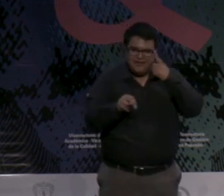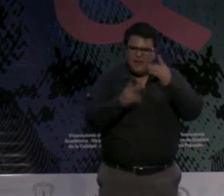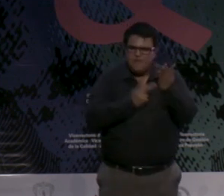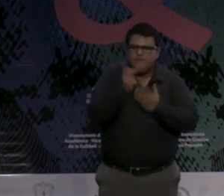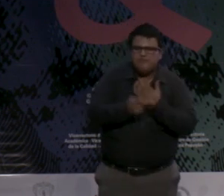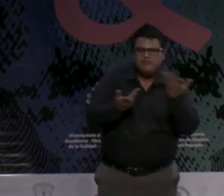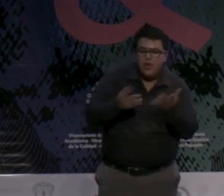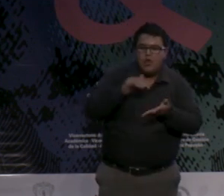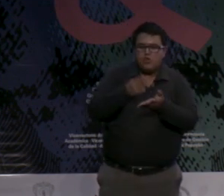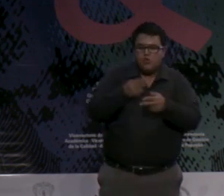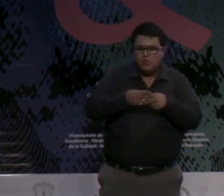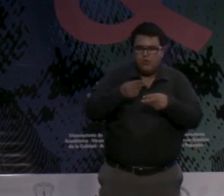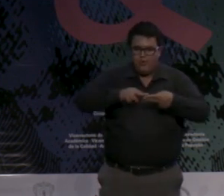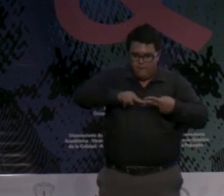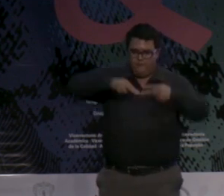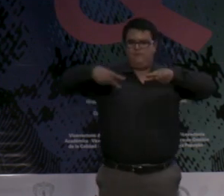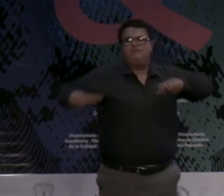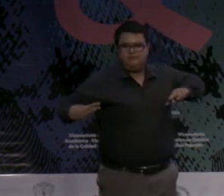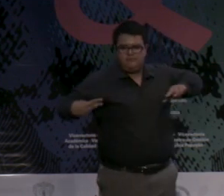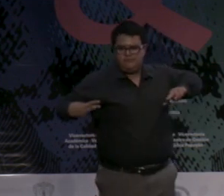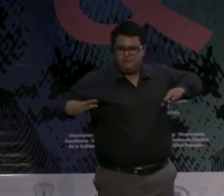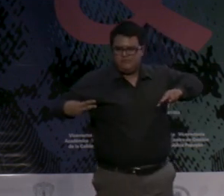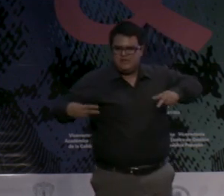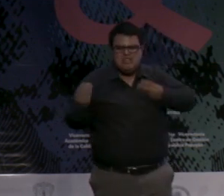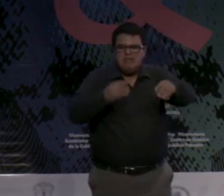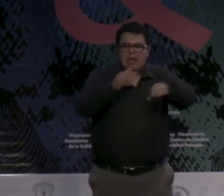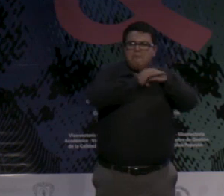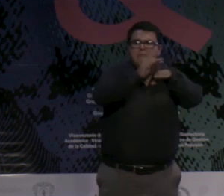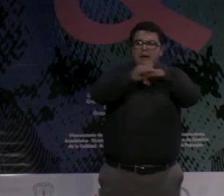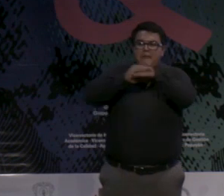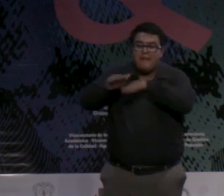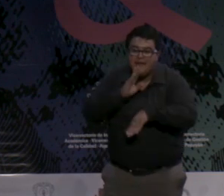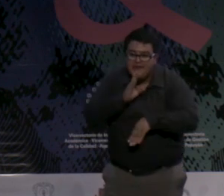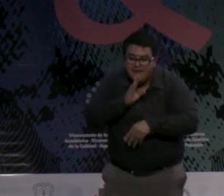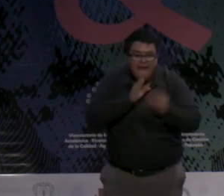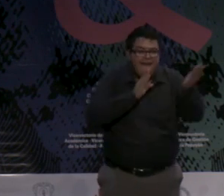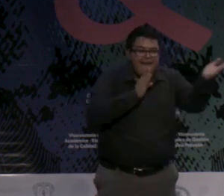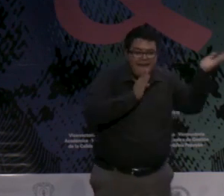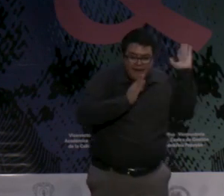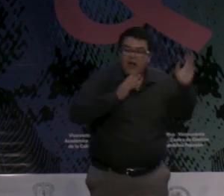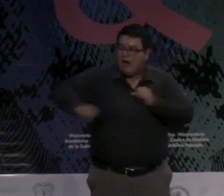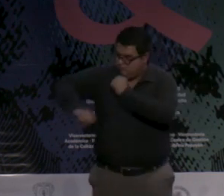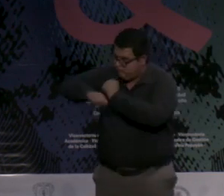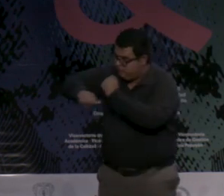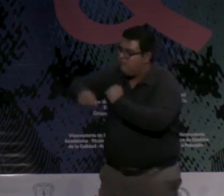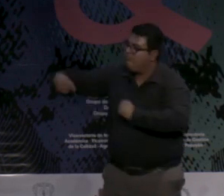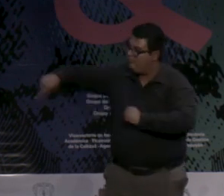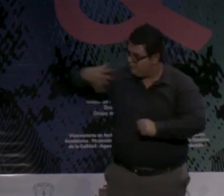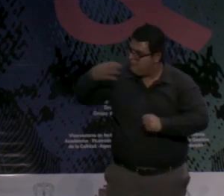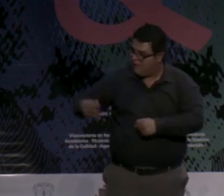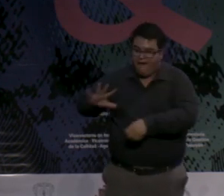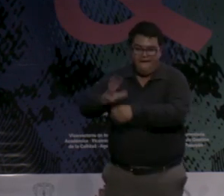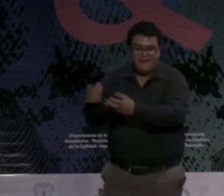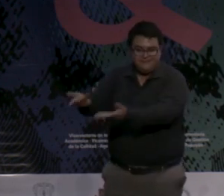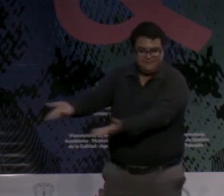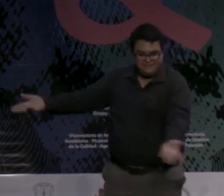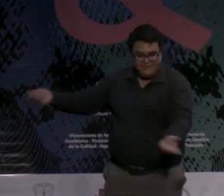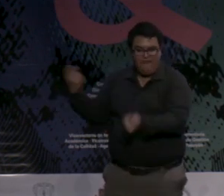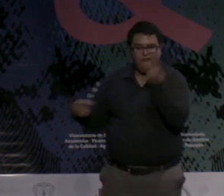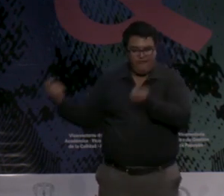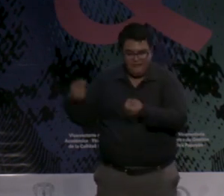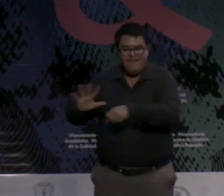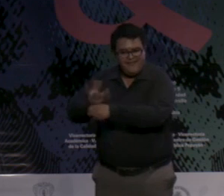Hicimos luego una curaduría que terminó en una gran exposición con artistas nacionales que la llamamos Habitar y Resistir, y una de las obras presentes fue